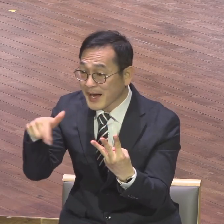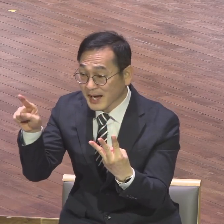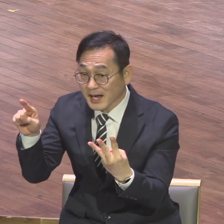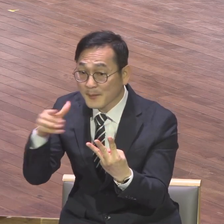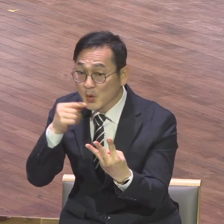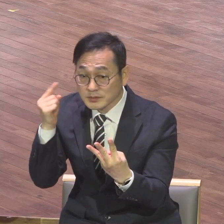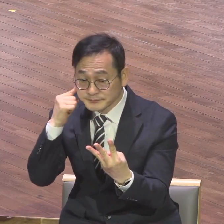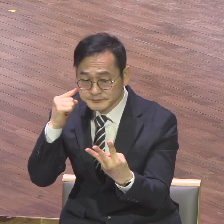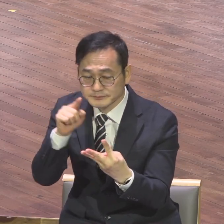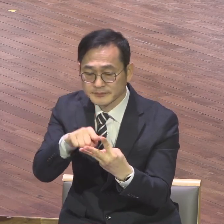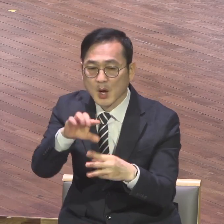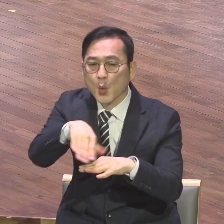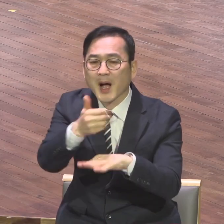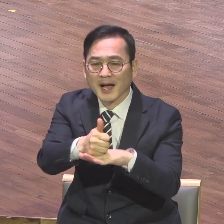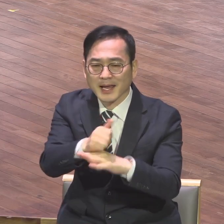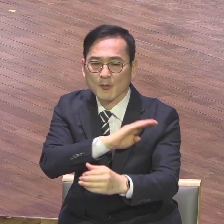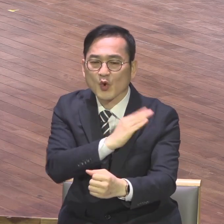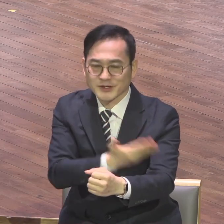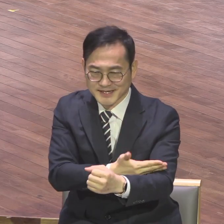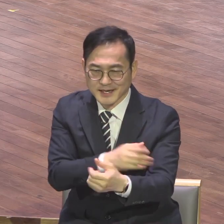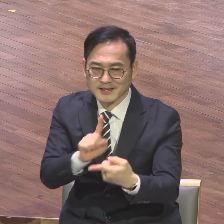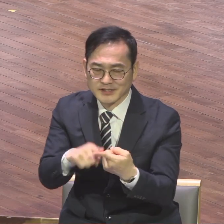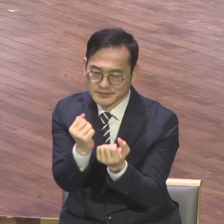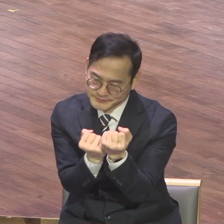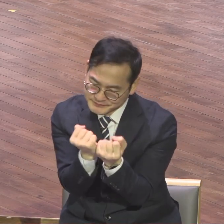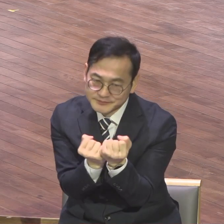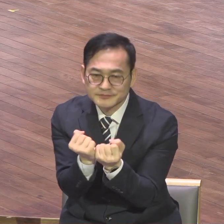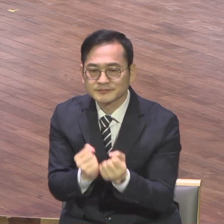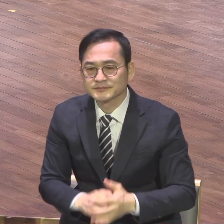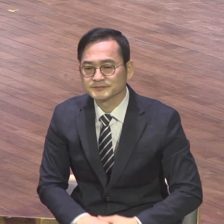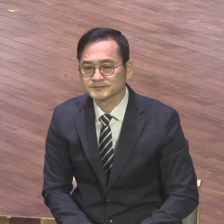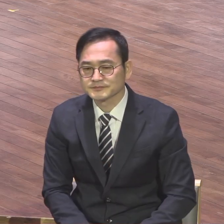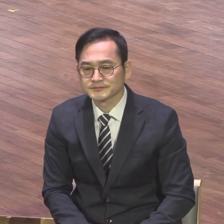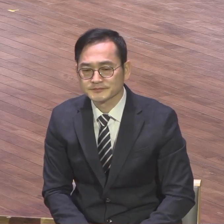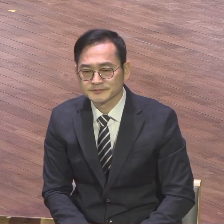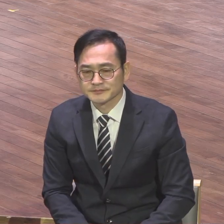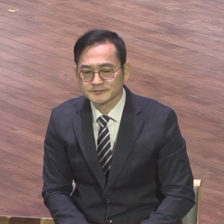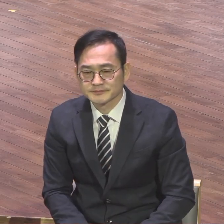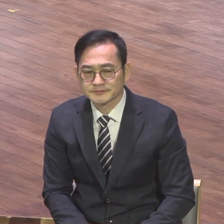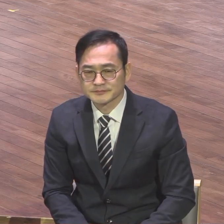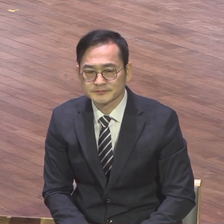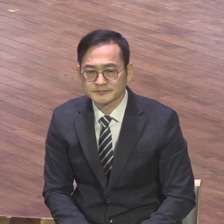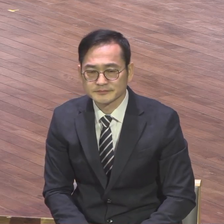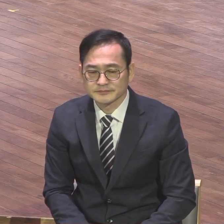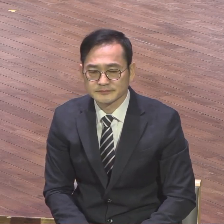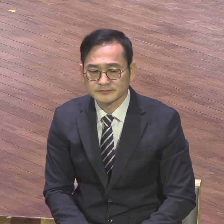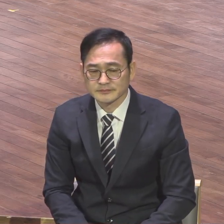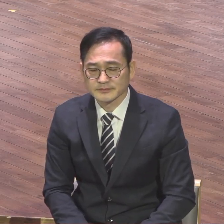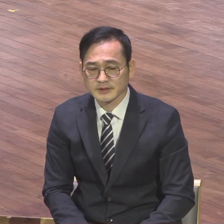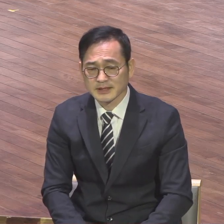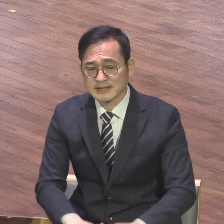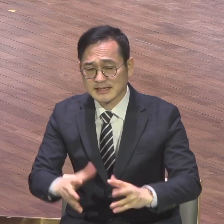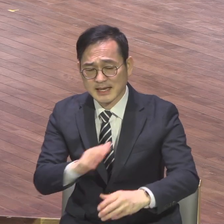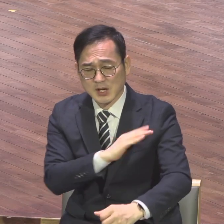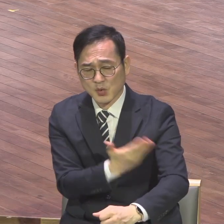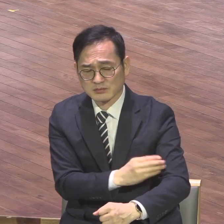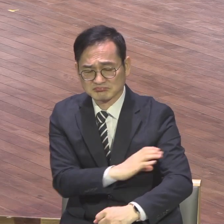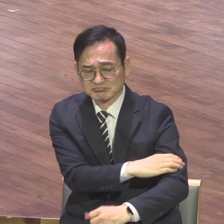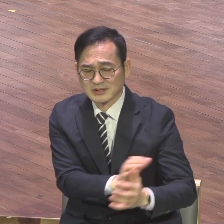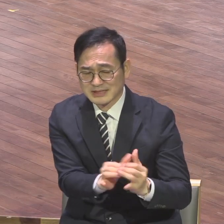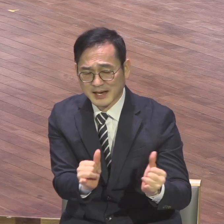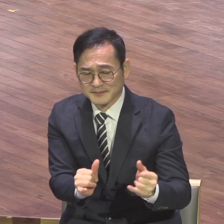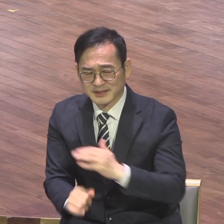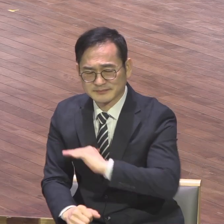왕권, 왕의 권세 이거를 여기서 강조하고 있어요. 이 땅의 권세자들과는 차원이 다른